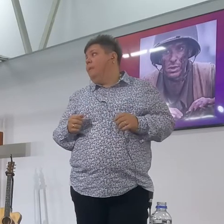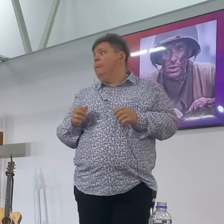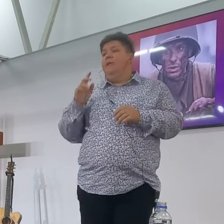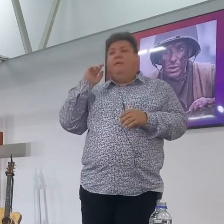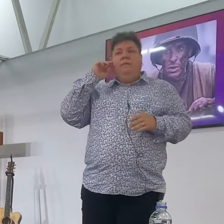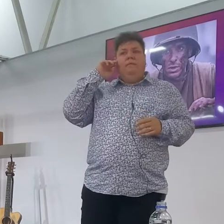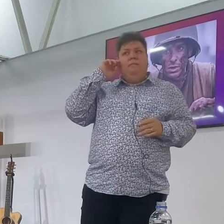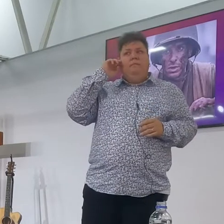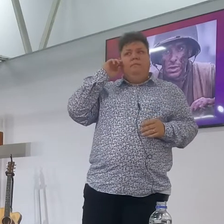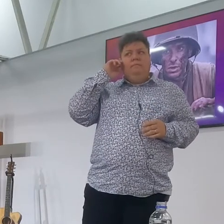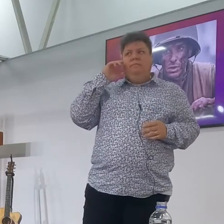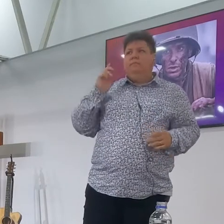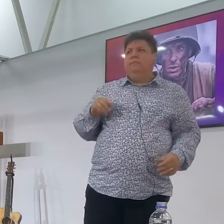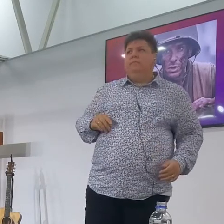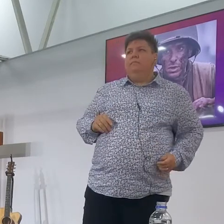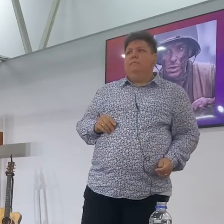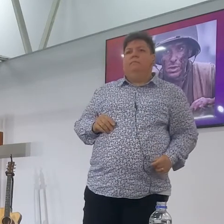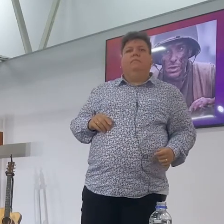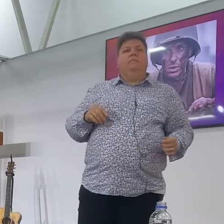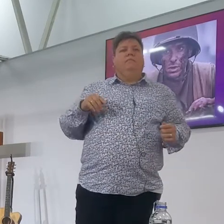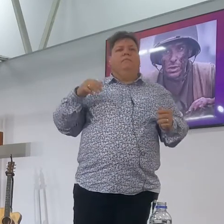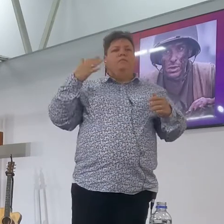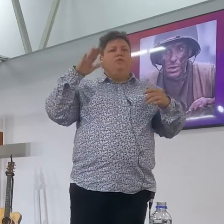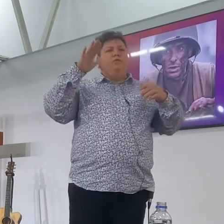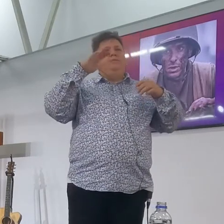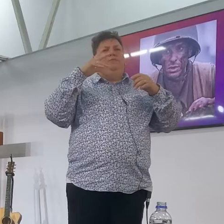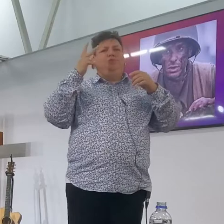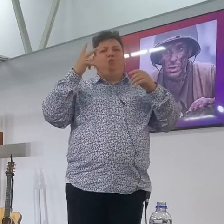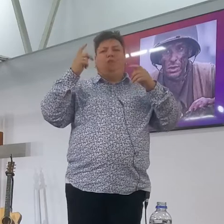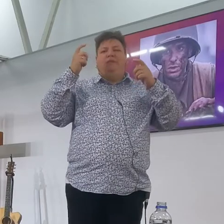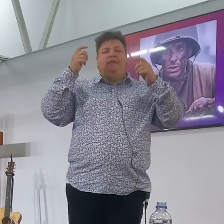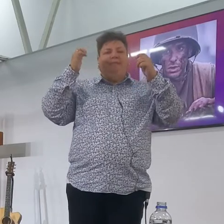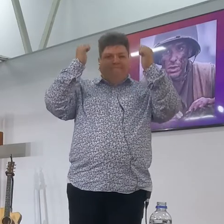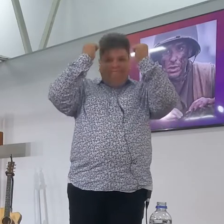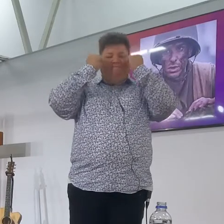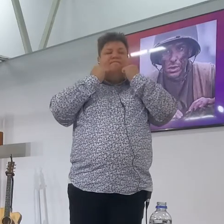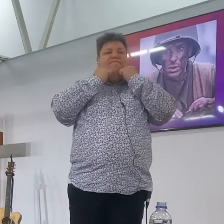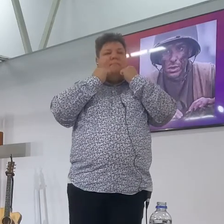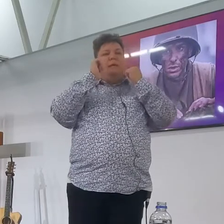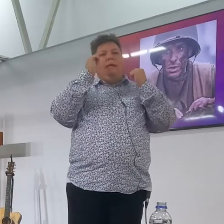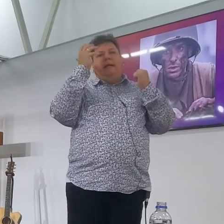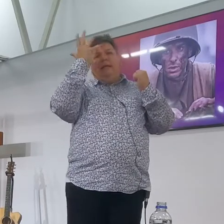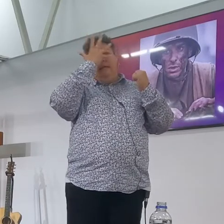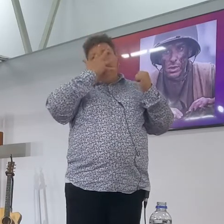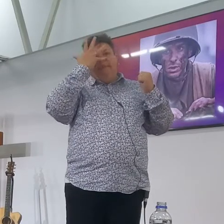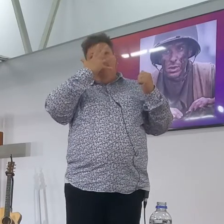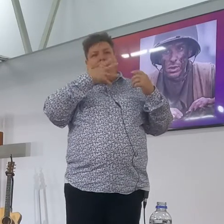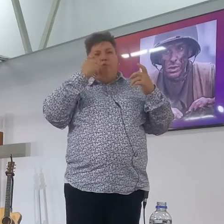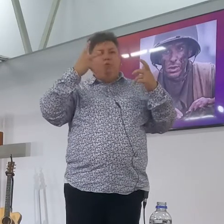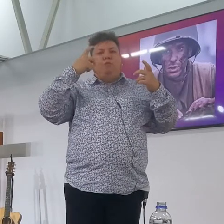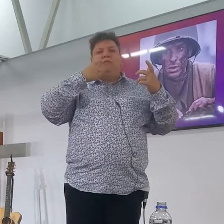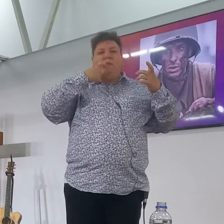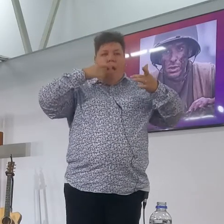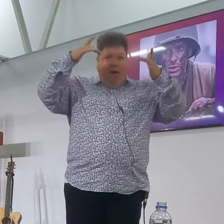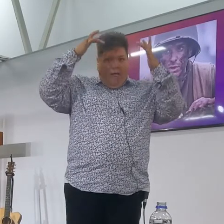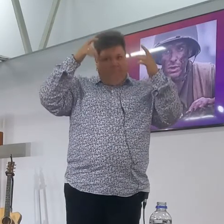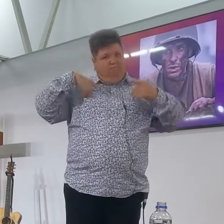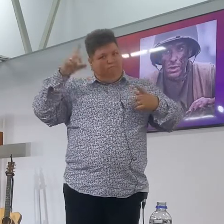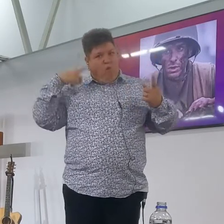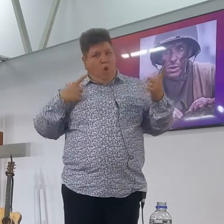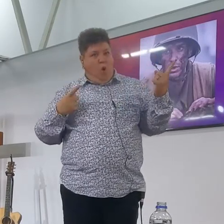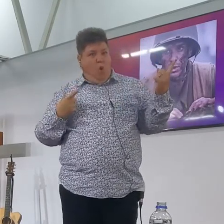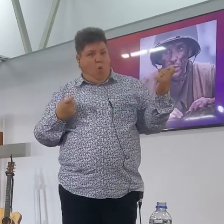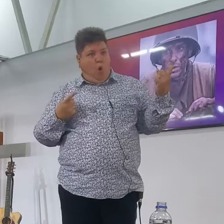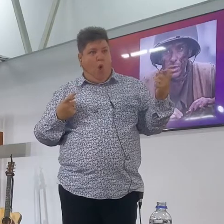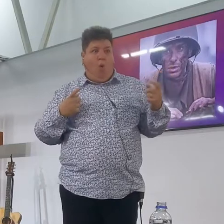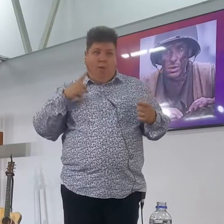sit? Jou camouflage, ek weet nie wat is dit in Afrikaans nie. Maar sit jou stal wiki op en ons gaan oorlog voer. Maar dis wat vir die